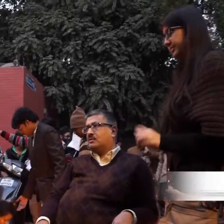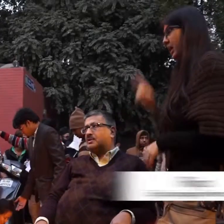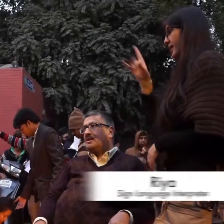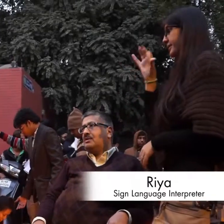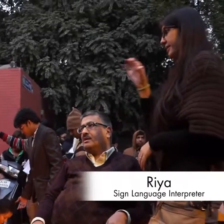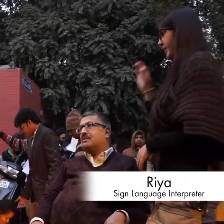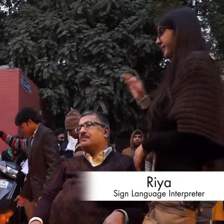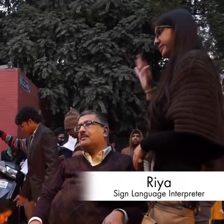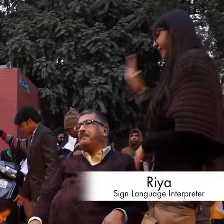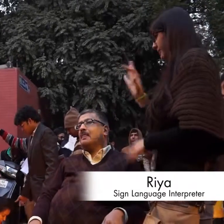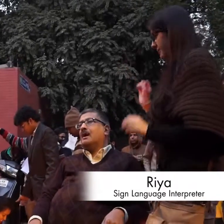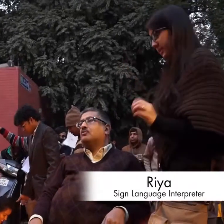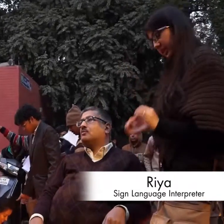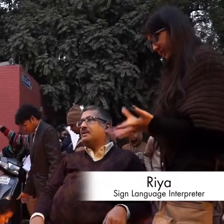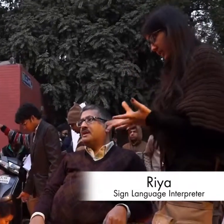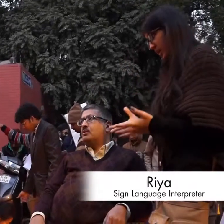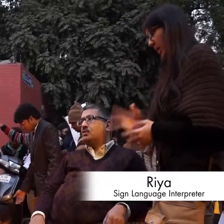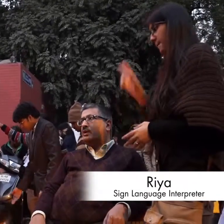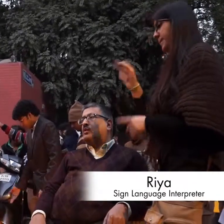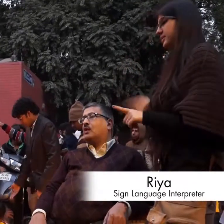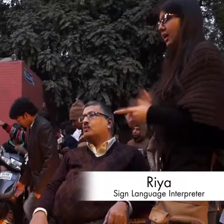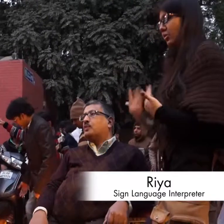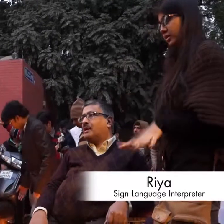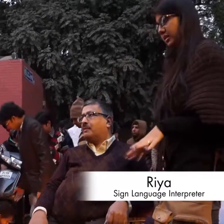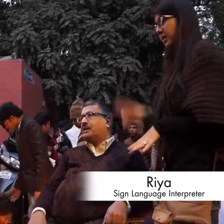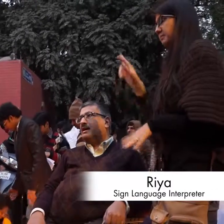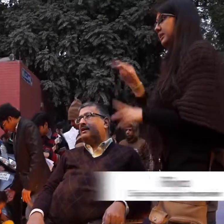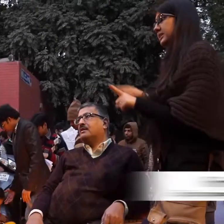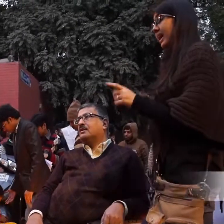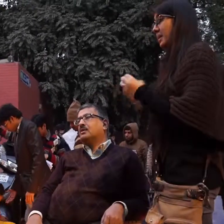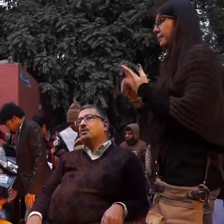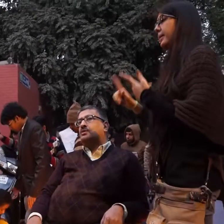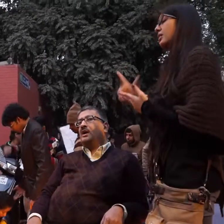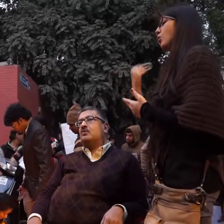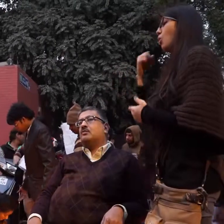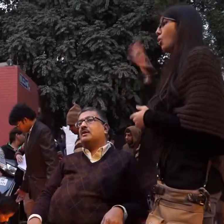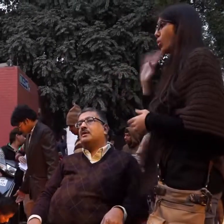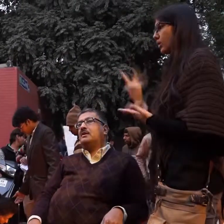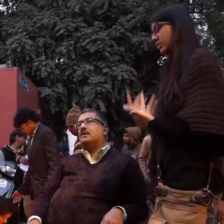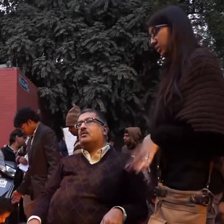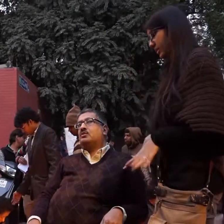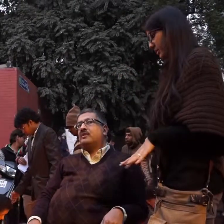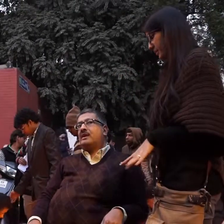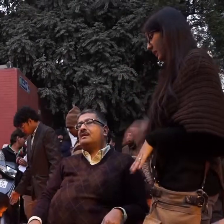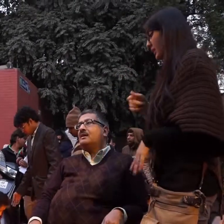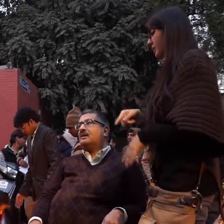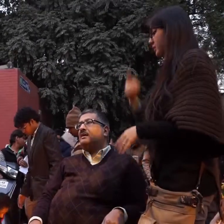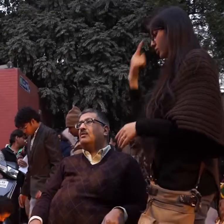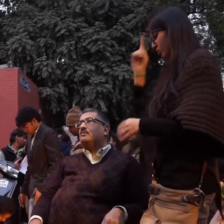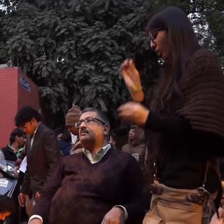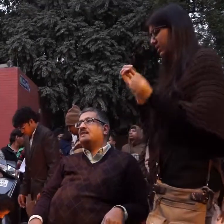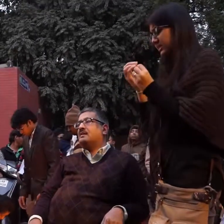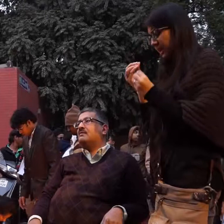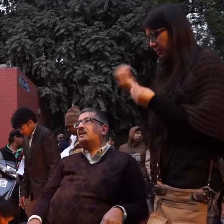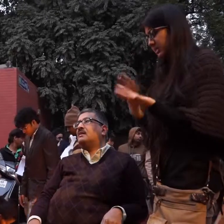आया, 1995 का, अब उसको 20 साल हो चुके हैं, वो कानून पुराना पड़ गया है। उस कानून में कुछ विकलांगताएँ हैं